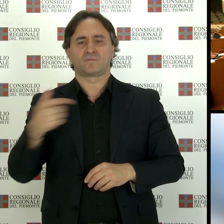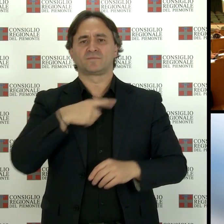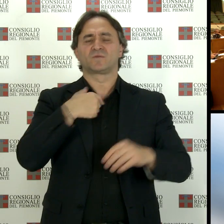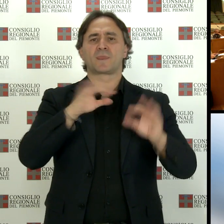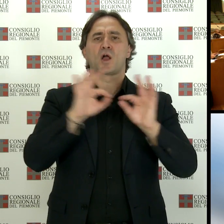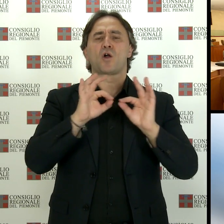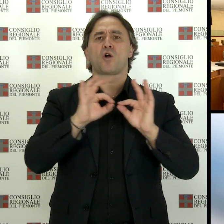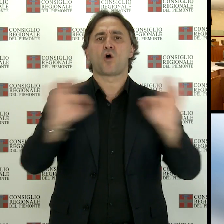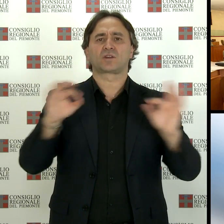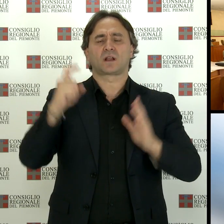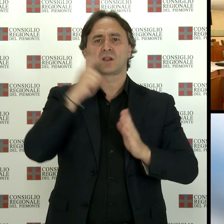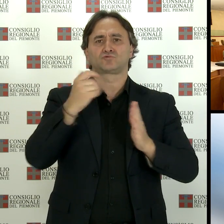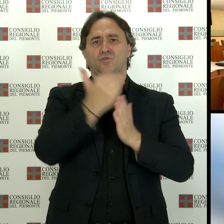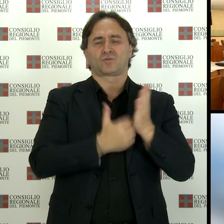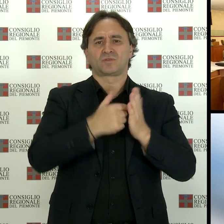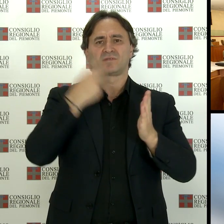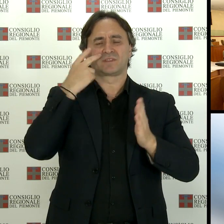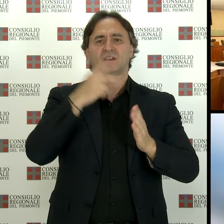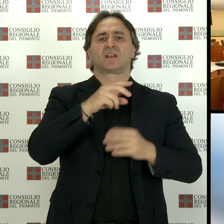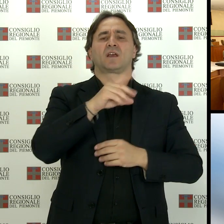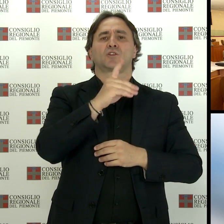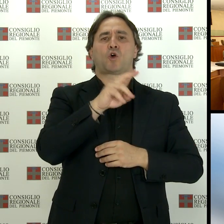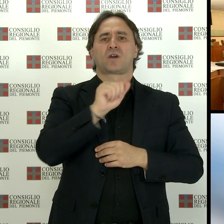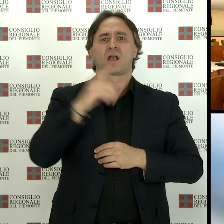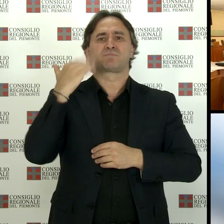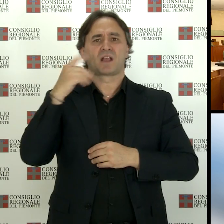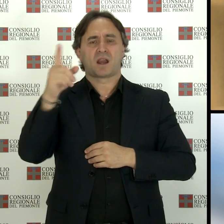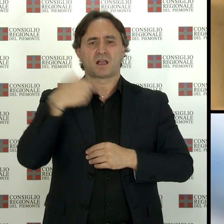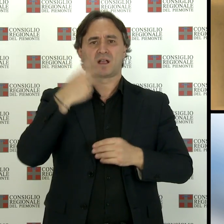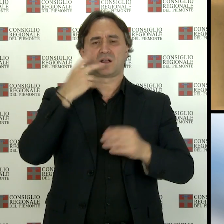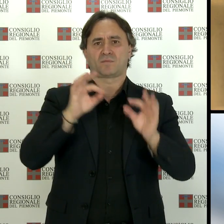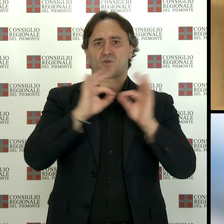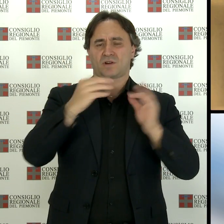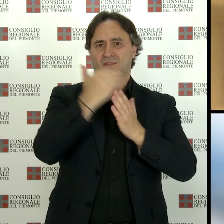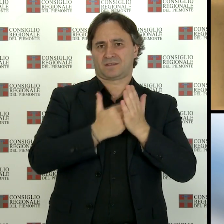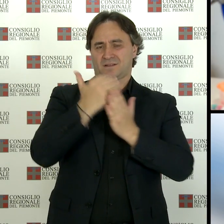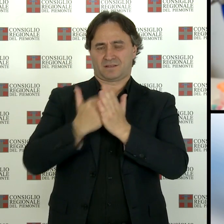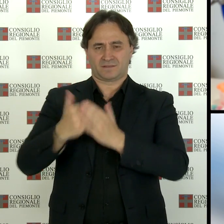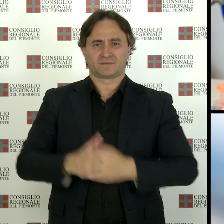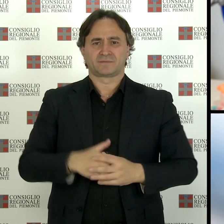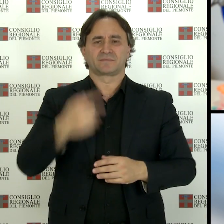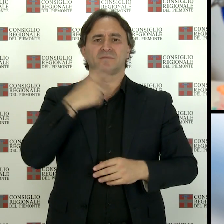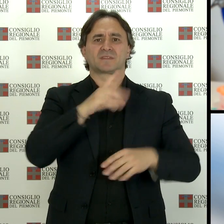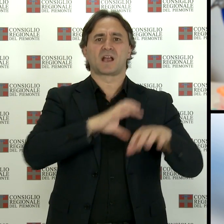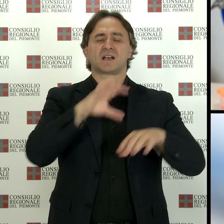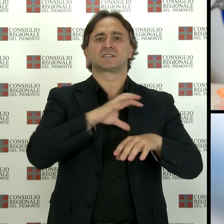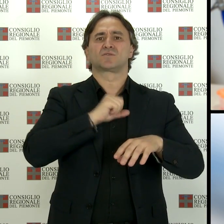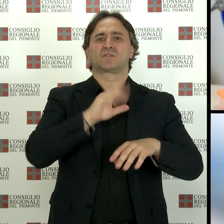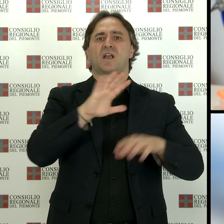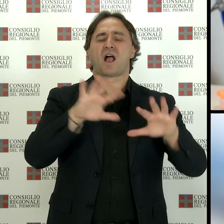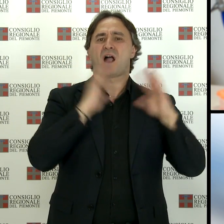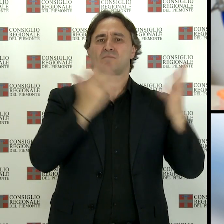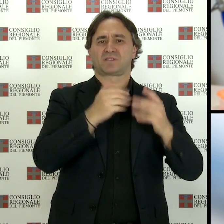per valutare la situazione ambientale in Valle d'Ora, Biella. Su richiesta del capogruppo del Partito Democratico, l'assessore all'ambiente ha poi svolto